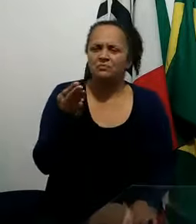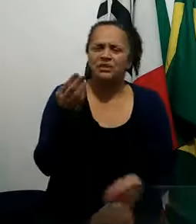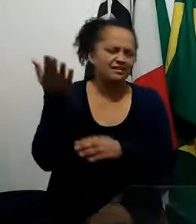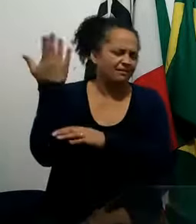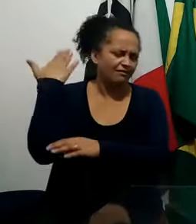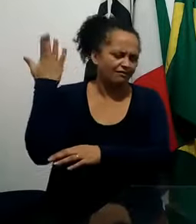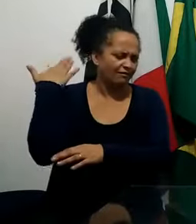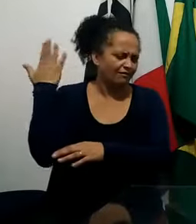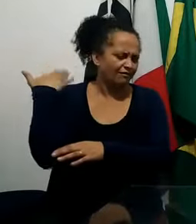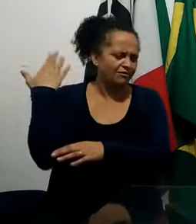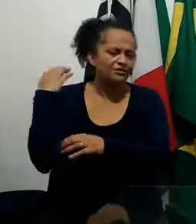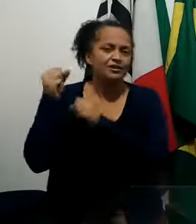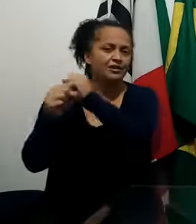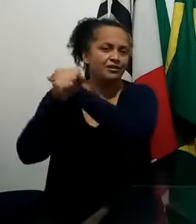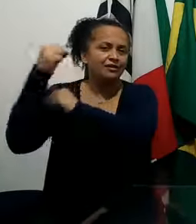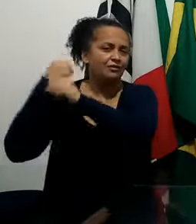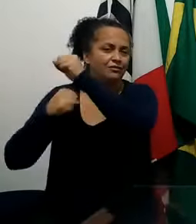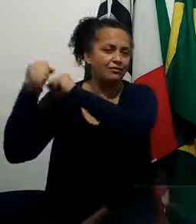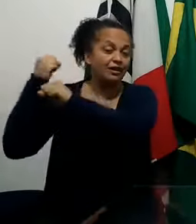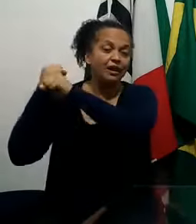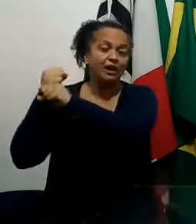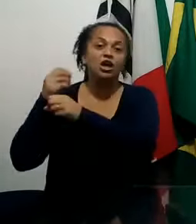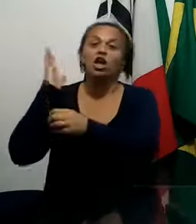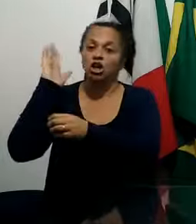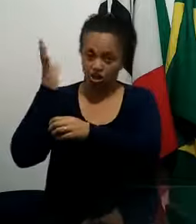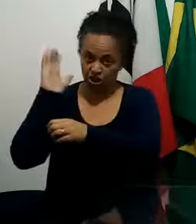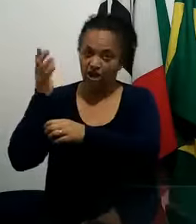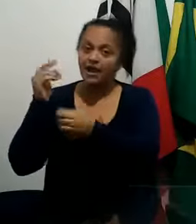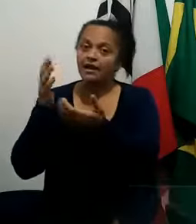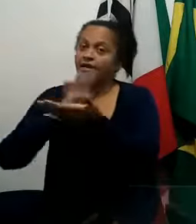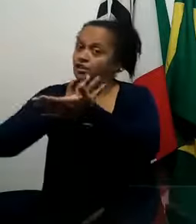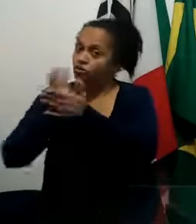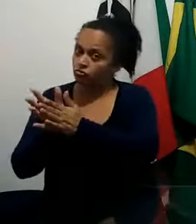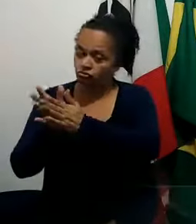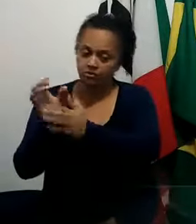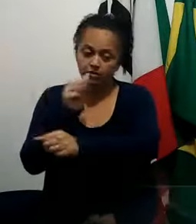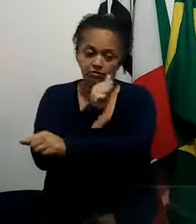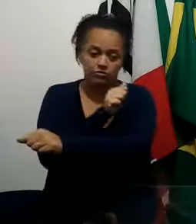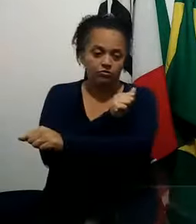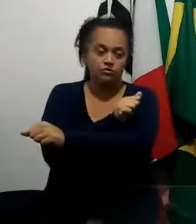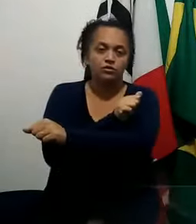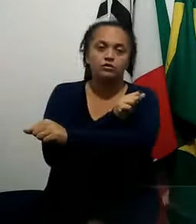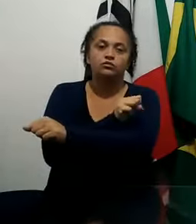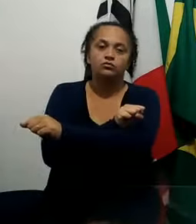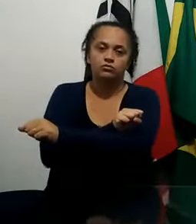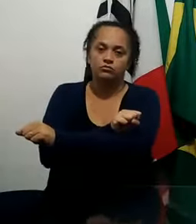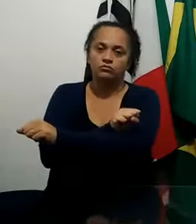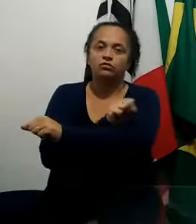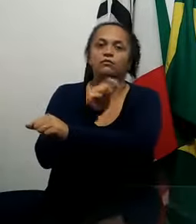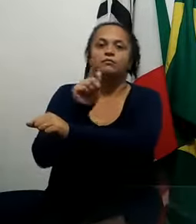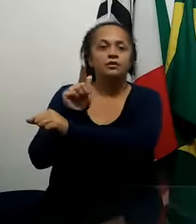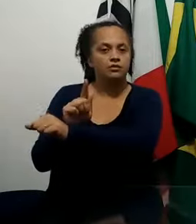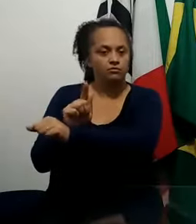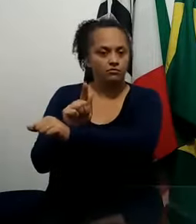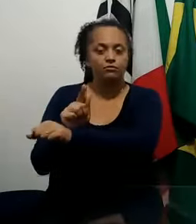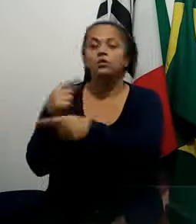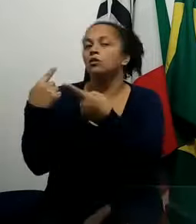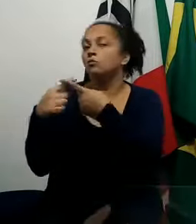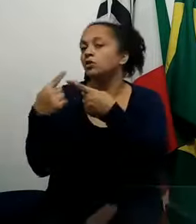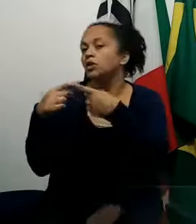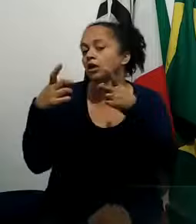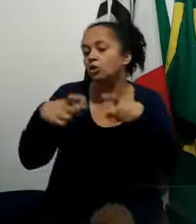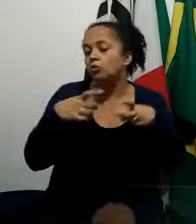Gomorra, mandando fogo do céu, porque era uma cidade, 2 cidades que não se arrependeram, embora Ló